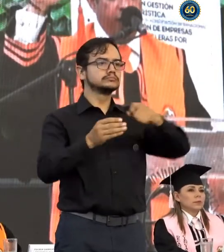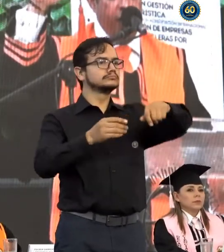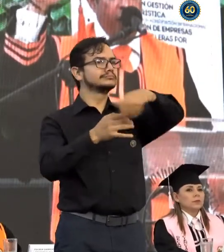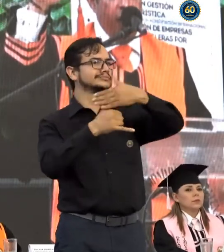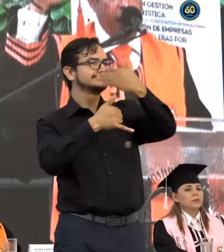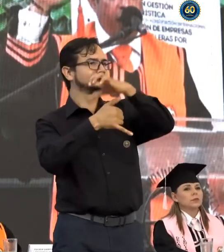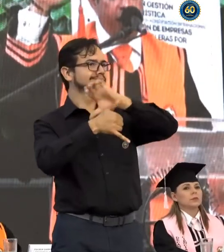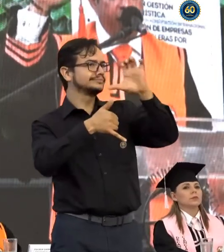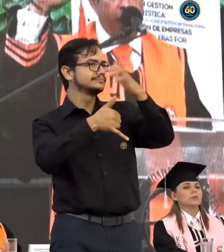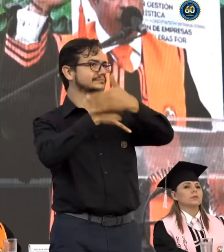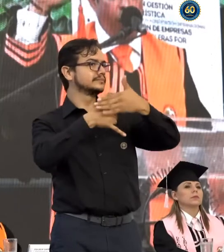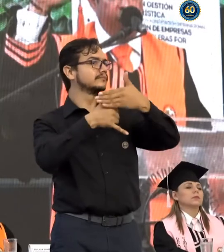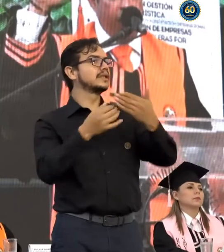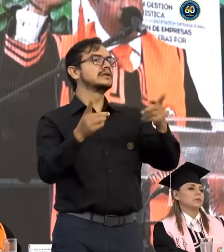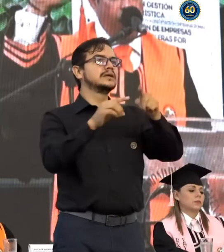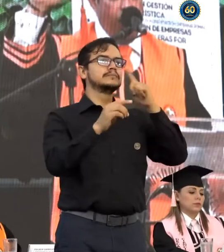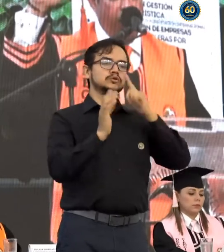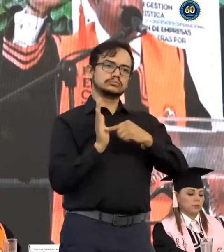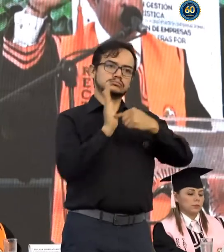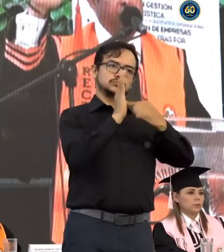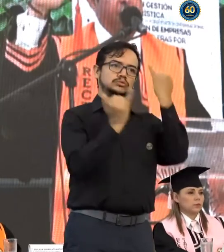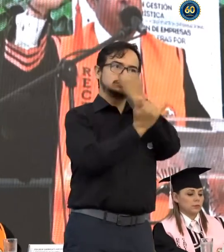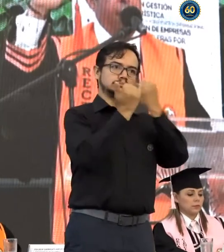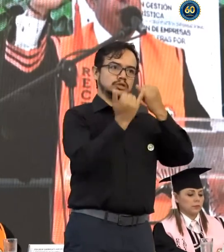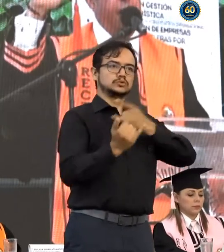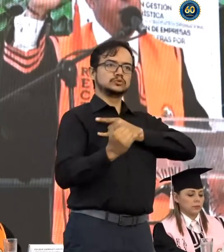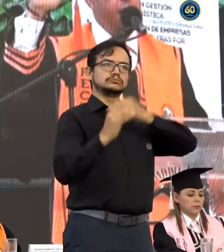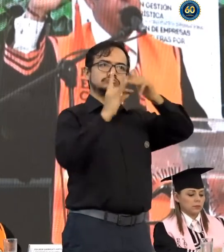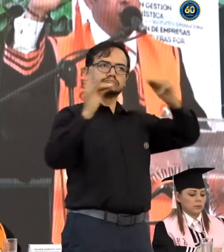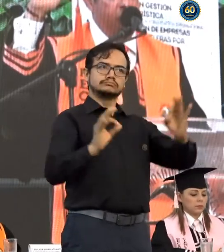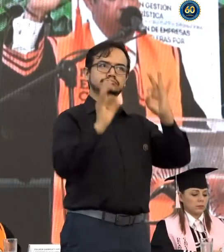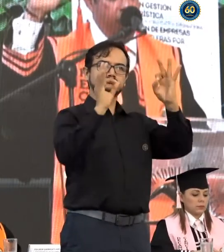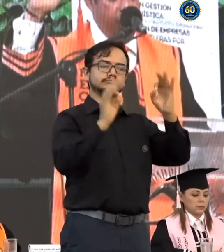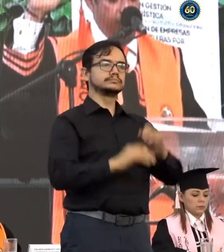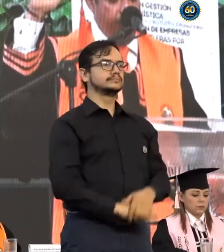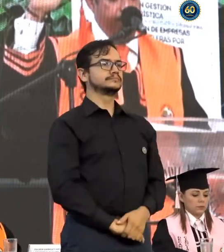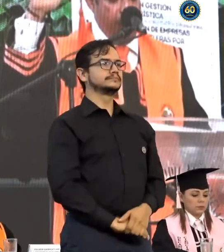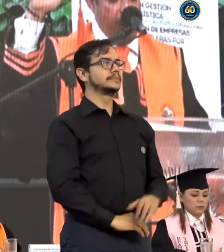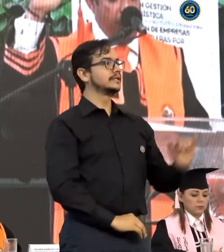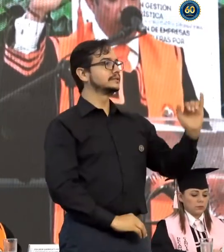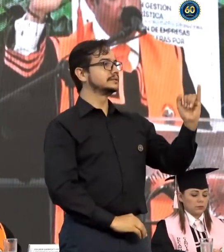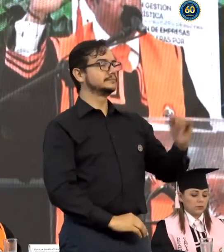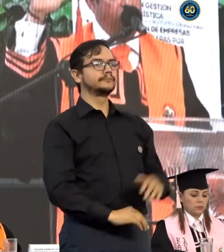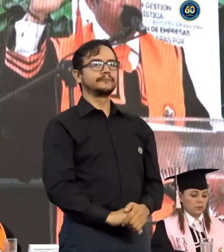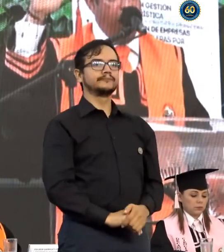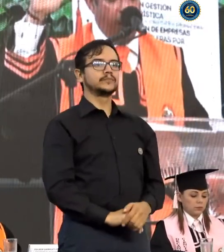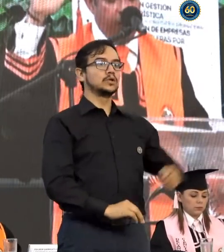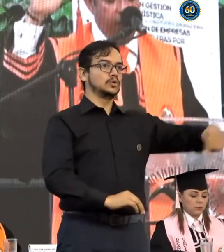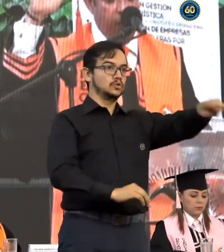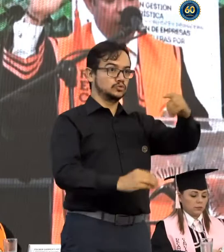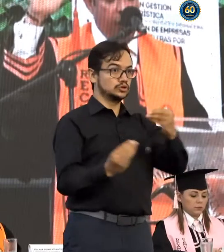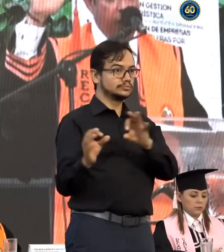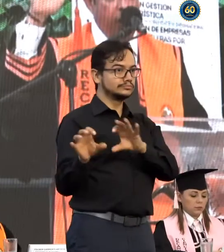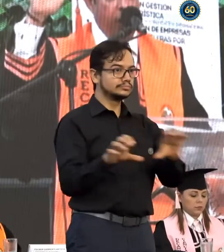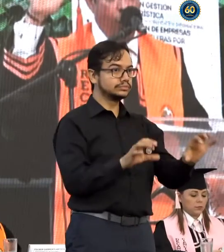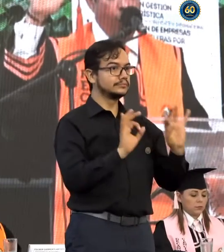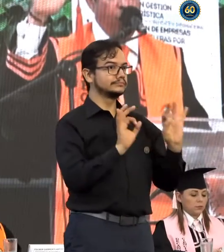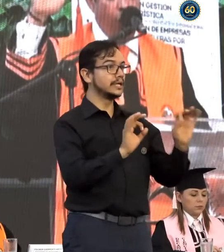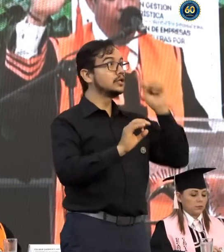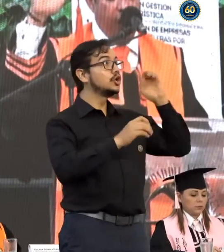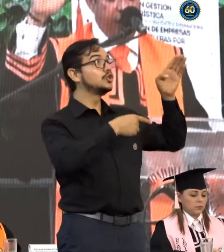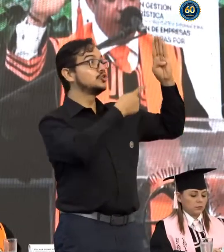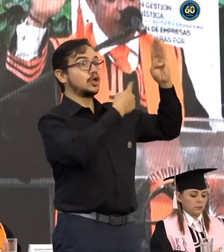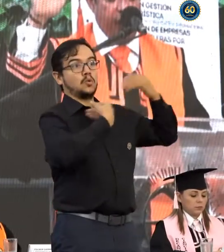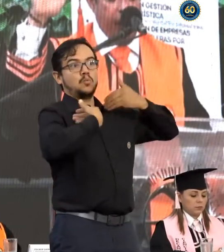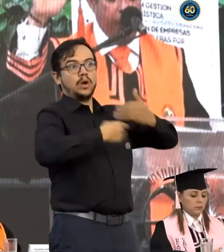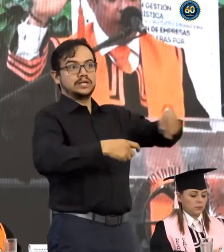dejar siempre lo más alto el nombre de la Universidad del Magdalena si así lo hicieran que Dios de sus creencias la